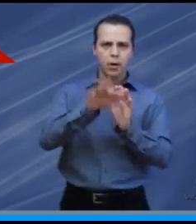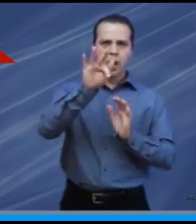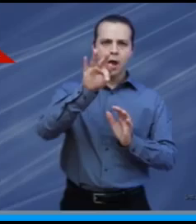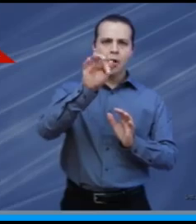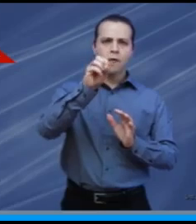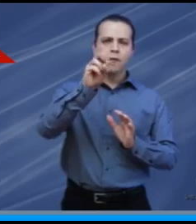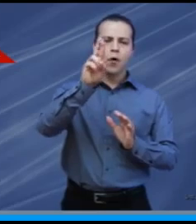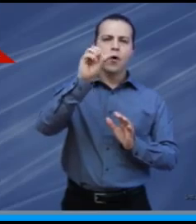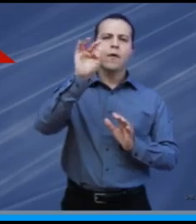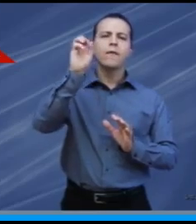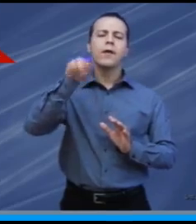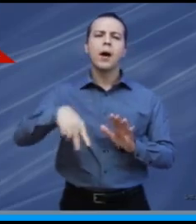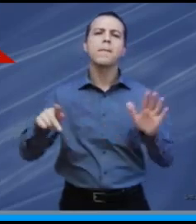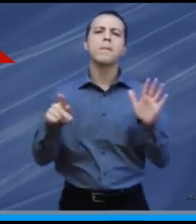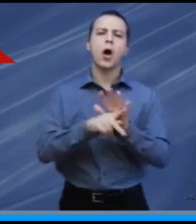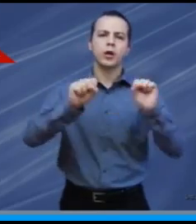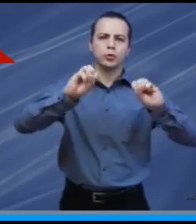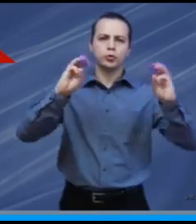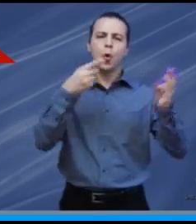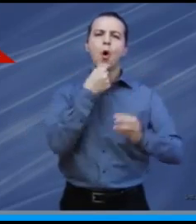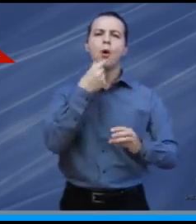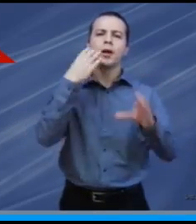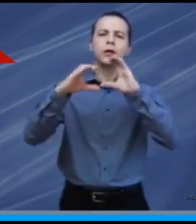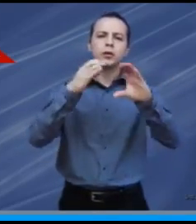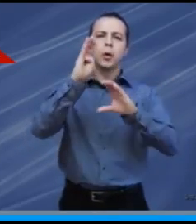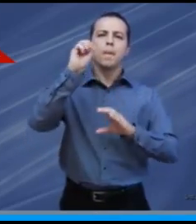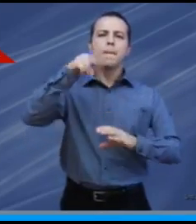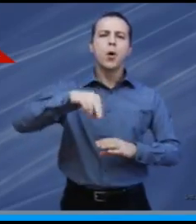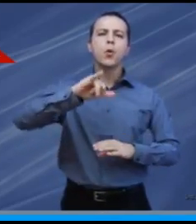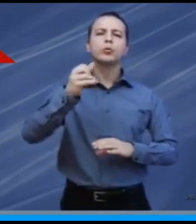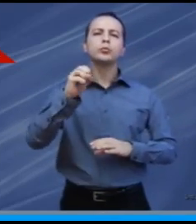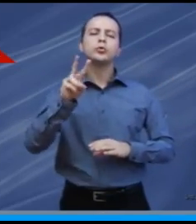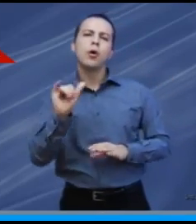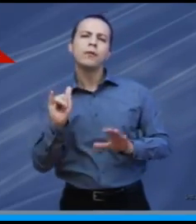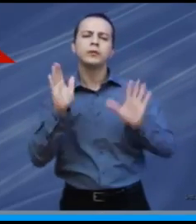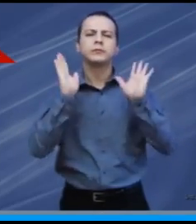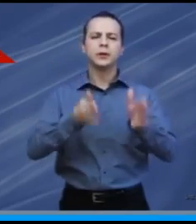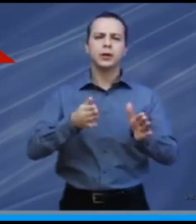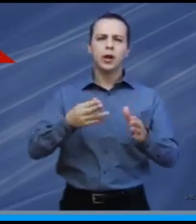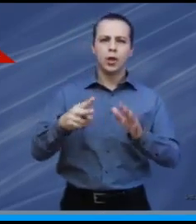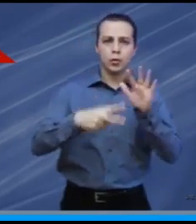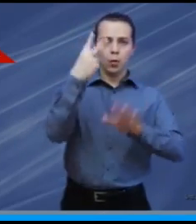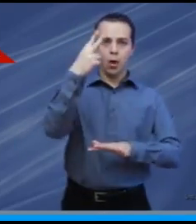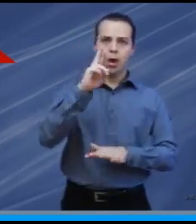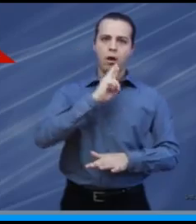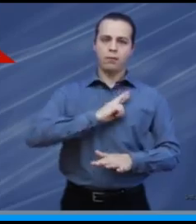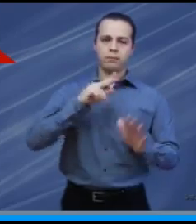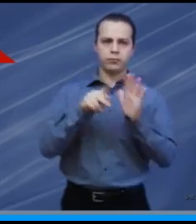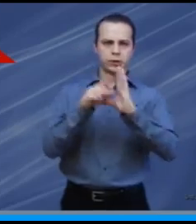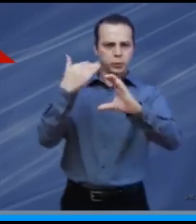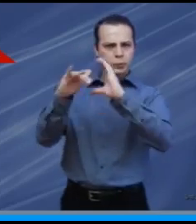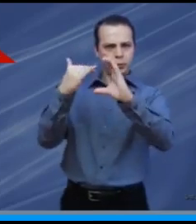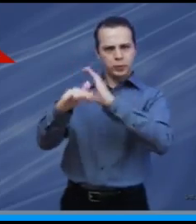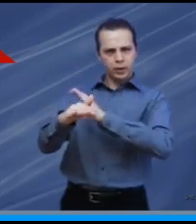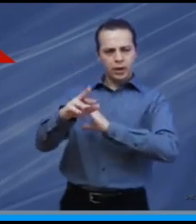Fun, produtora do show, da banda Bon Jovi no Brasil, para obter essa informação, de 5 e-mails que mandou, 2 foram respondidos. E as respostas,